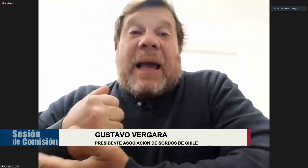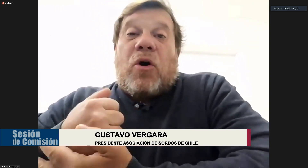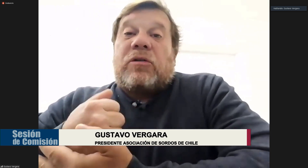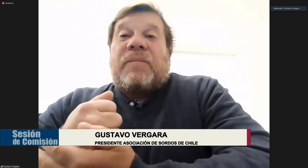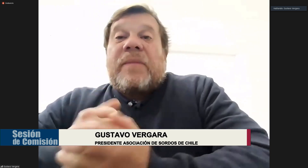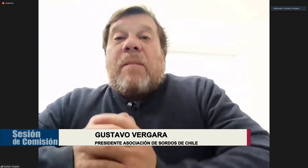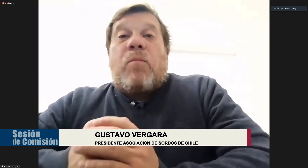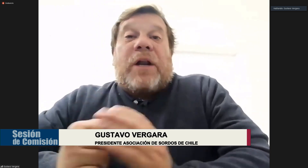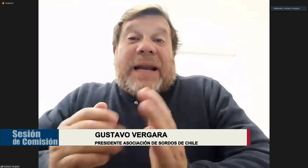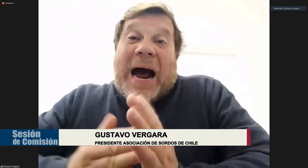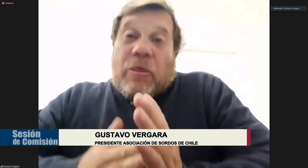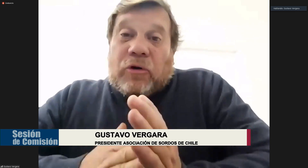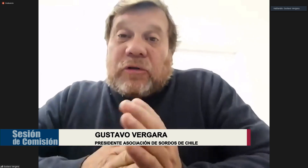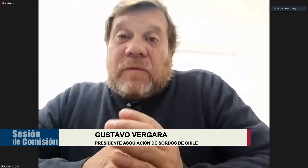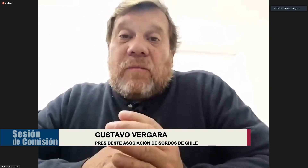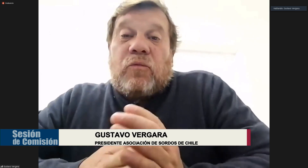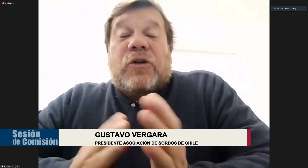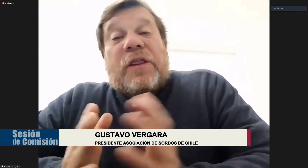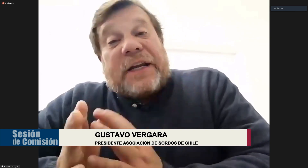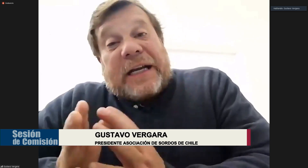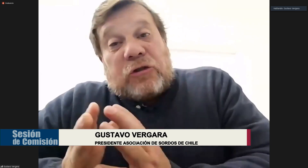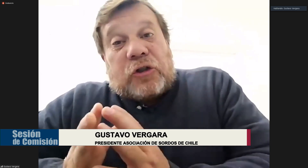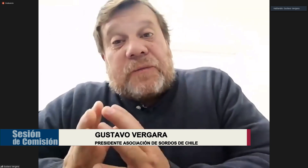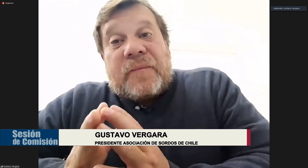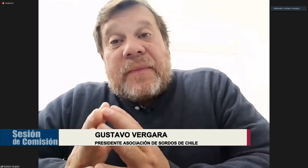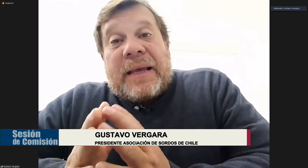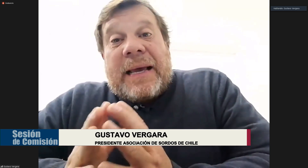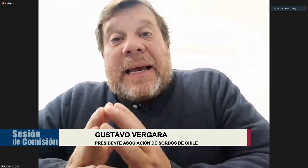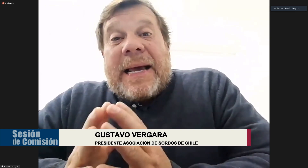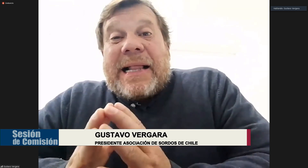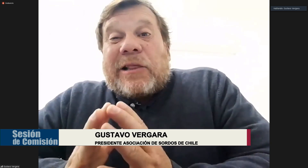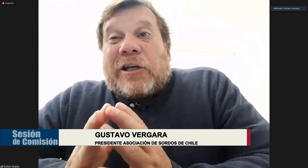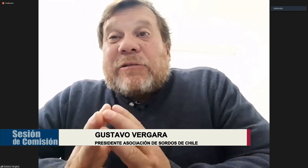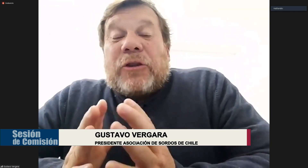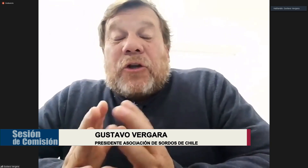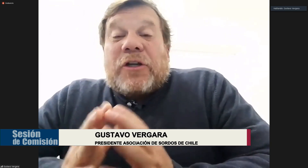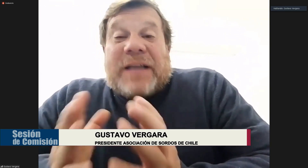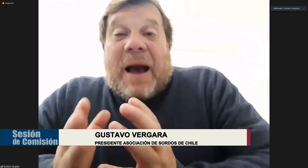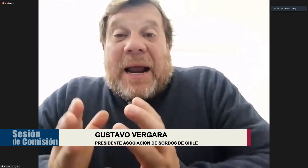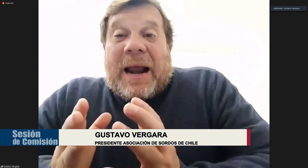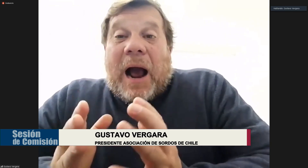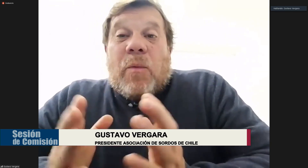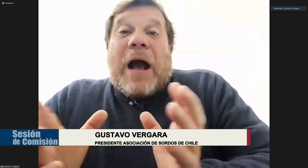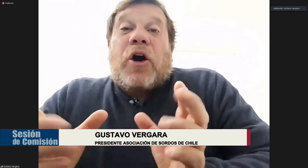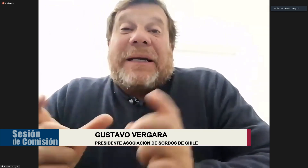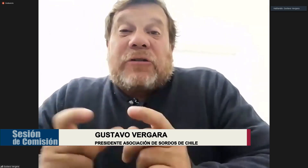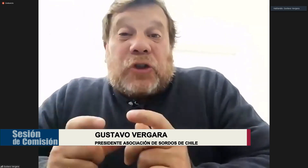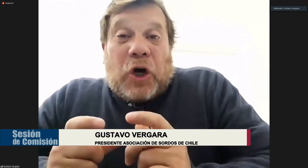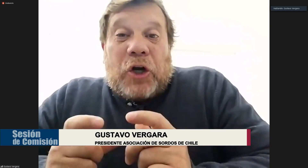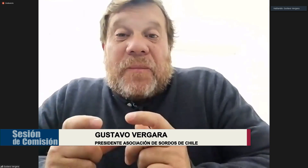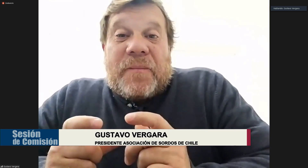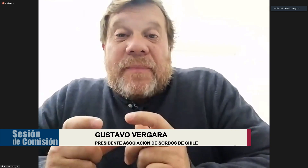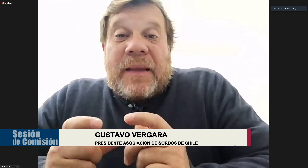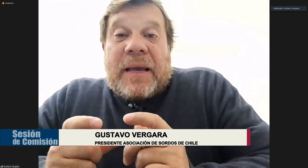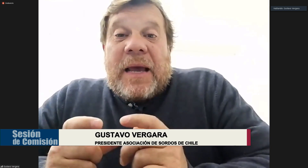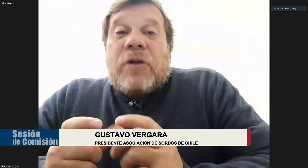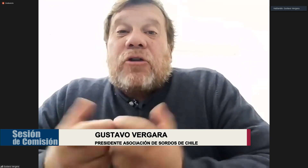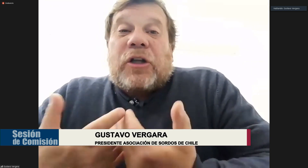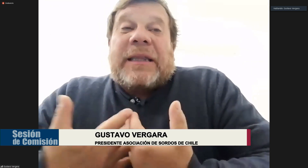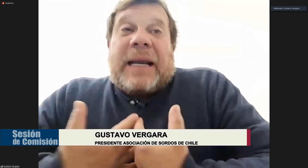estamos vulnerados nuestros derechos. Entonces, cuando nos llaman a una comisión, nosotros tenemos